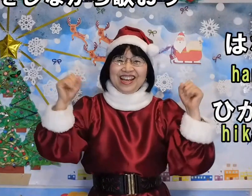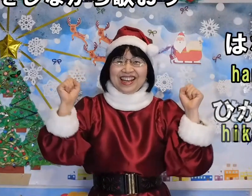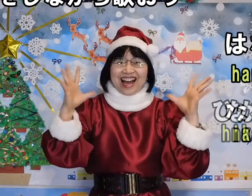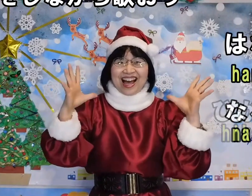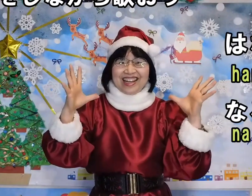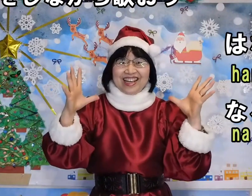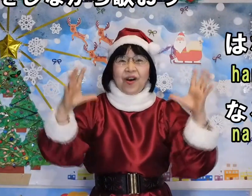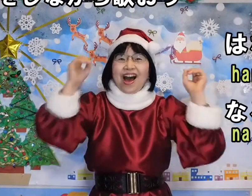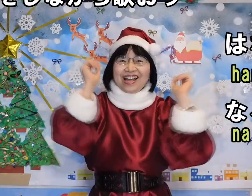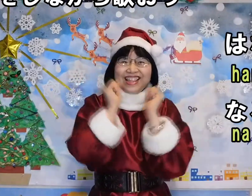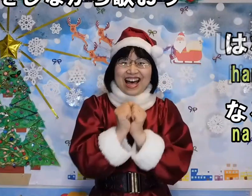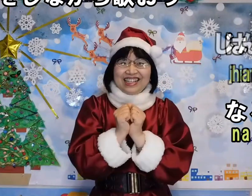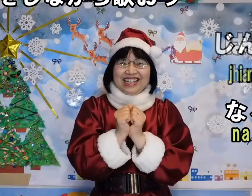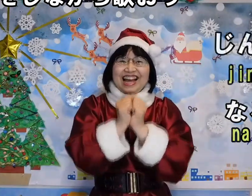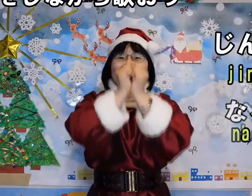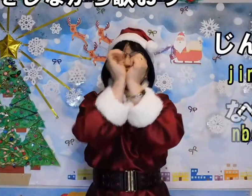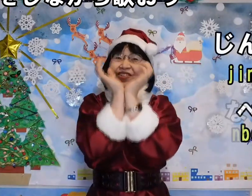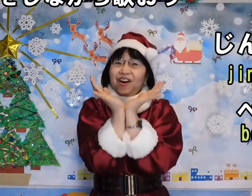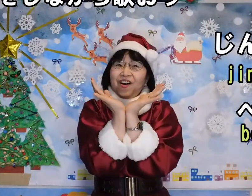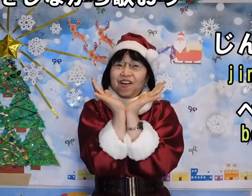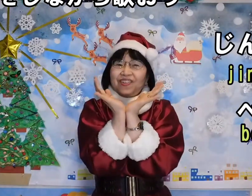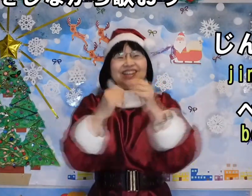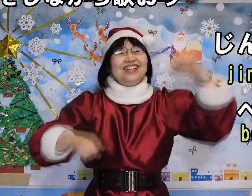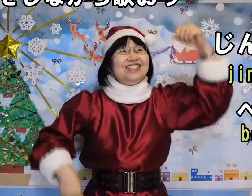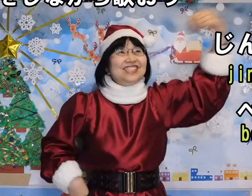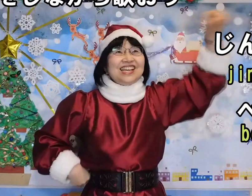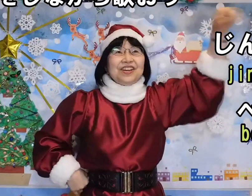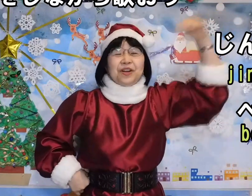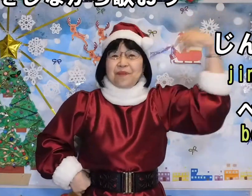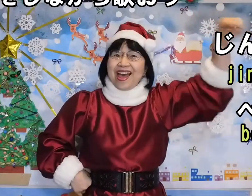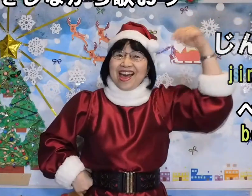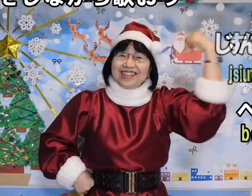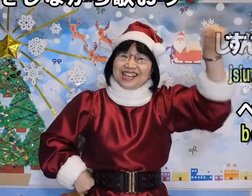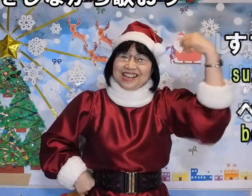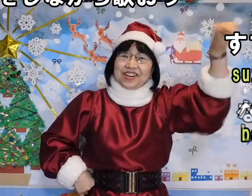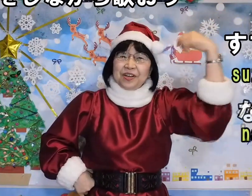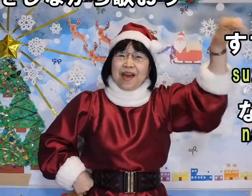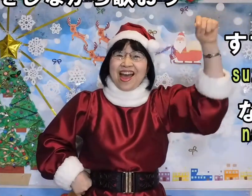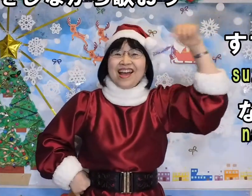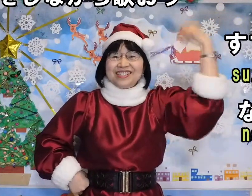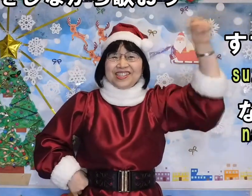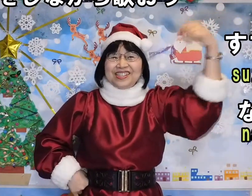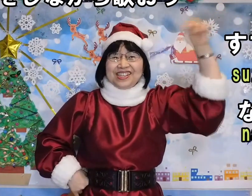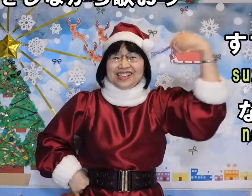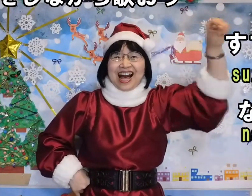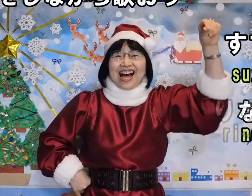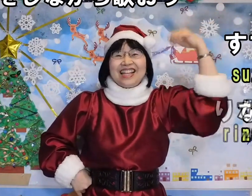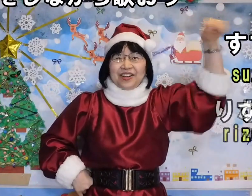い光の花になるよ。ジングルベル、ジングルベル、鈴が鳴